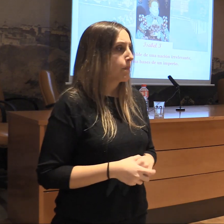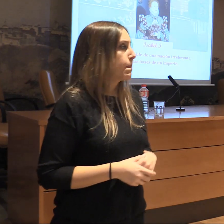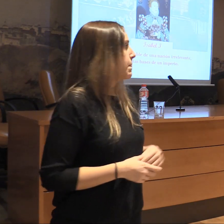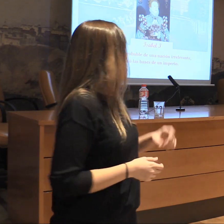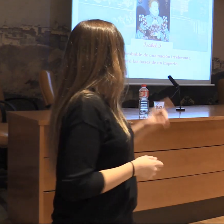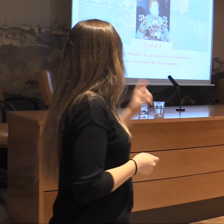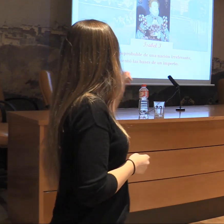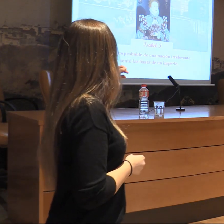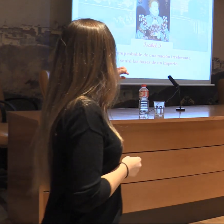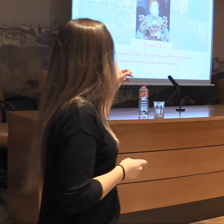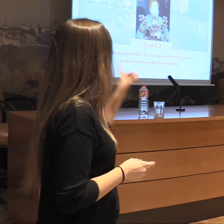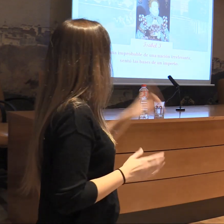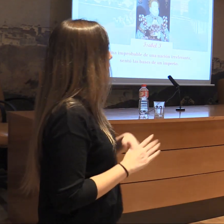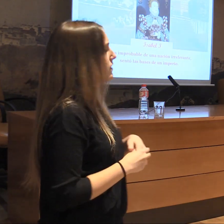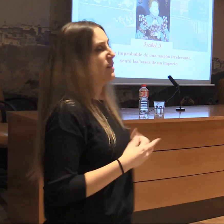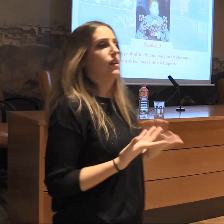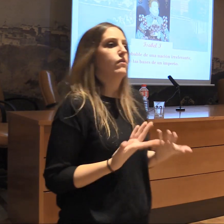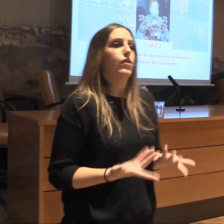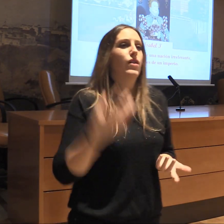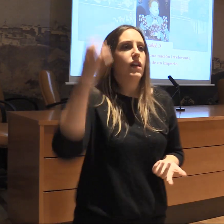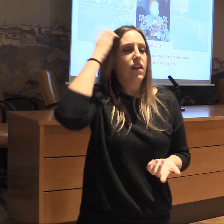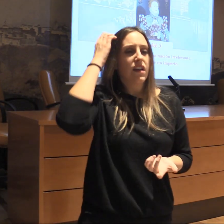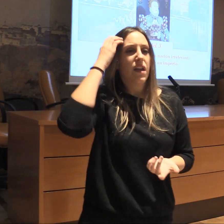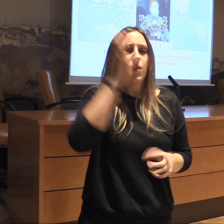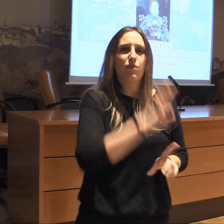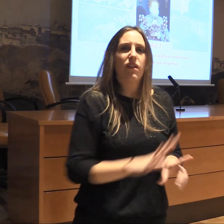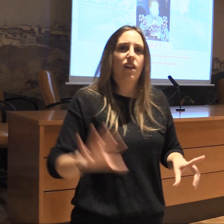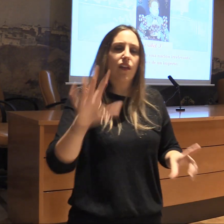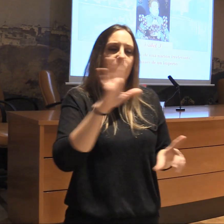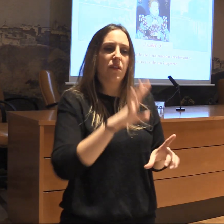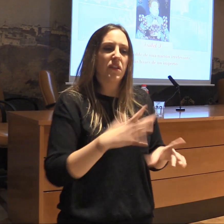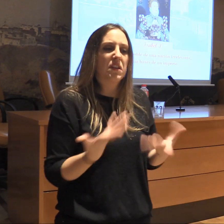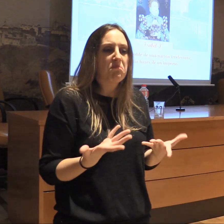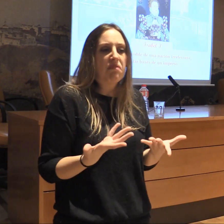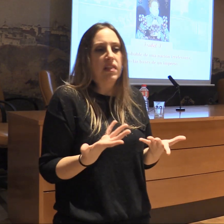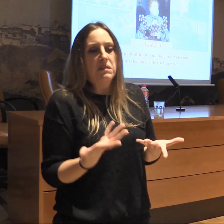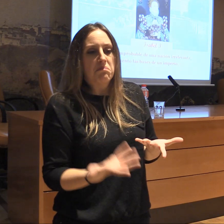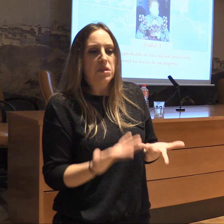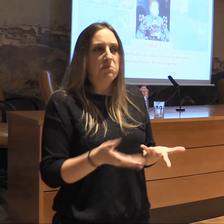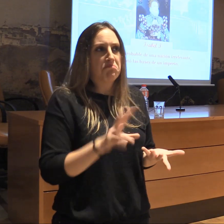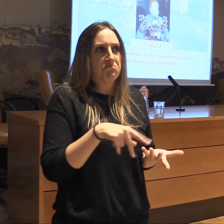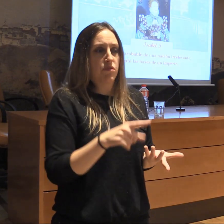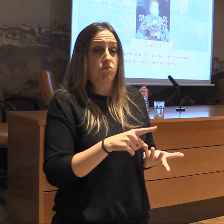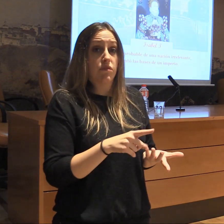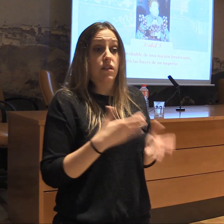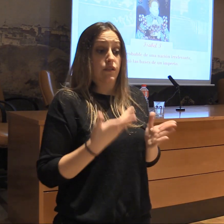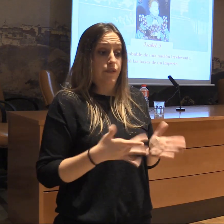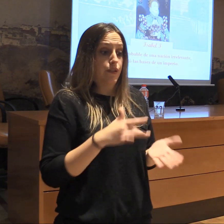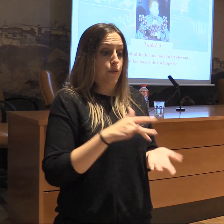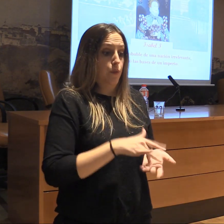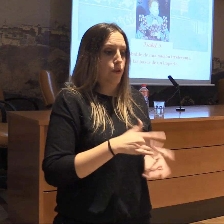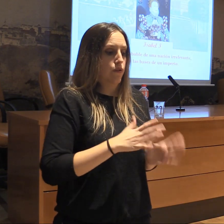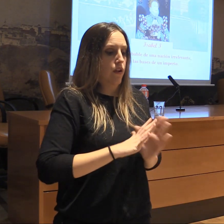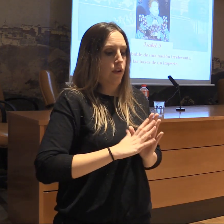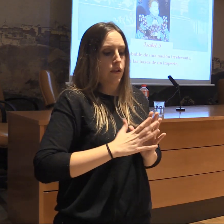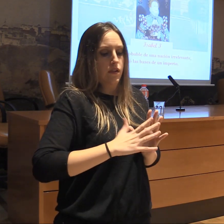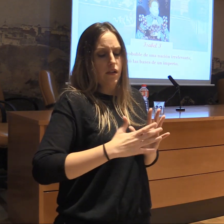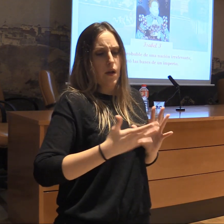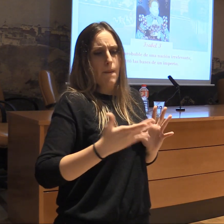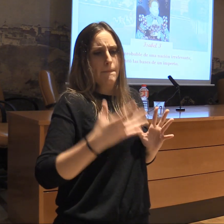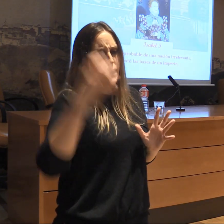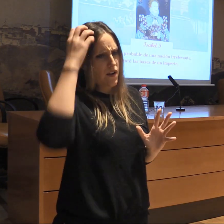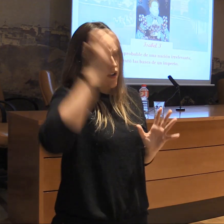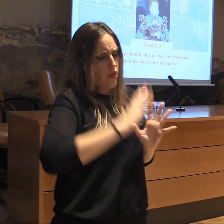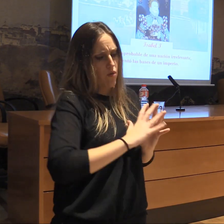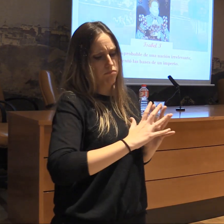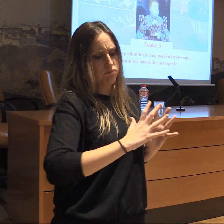fue la reina muy improbable de una nación que entonces era irrelevante y a lo largo de su prolongado reinado